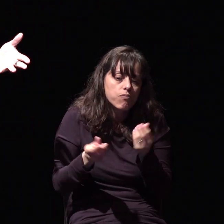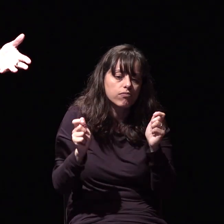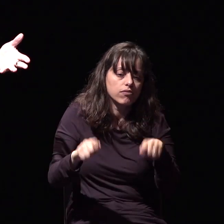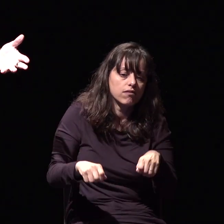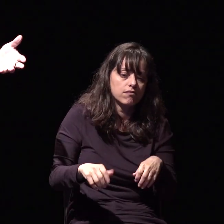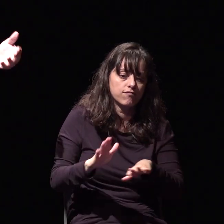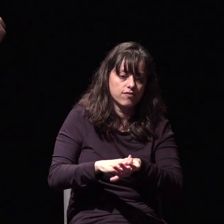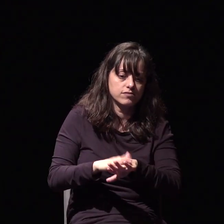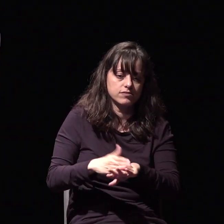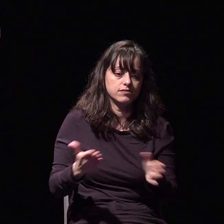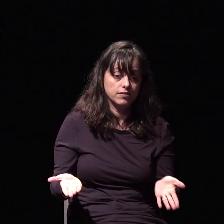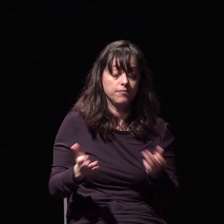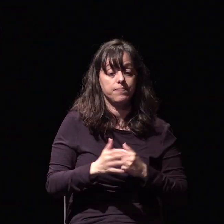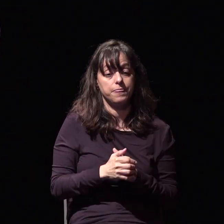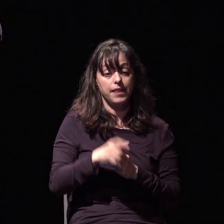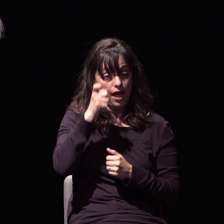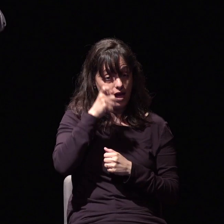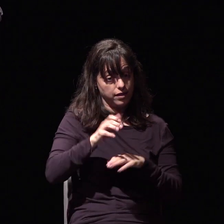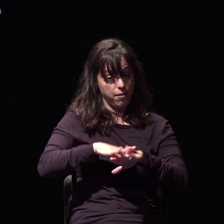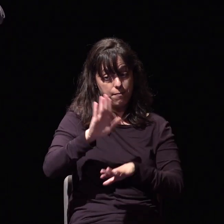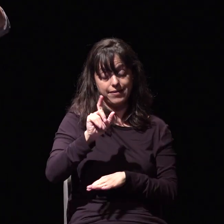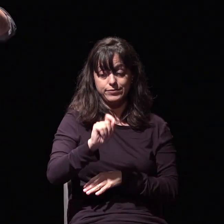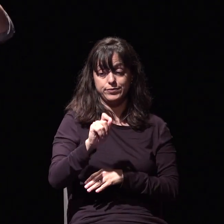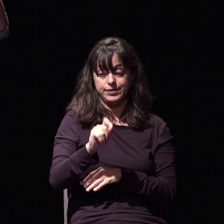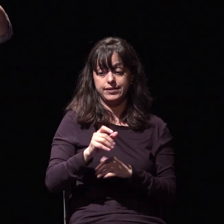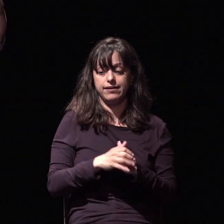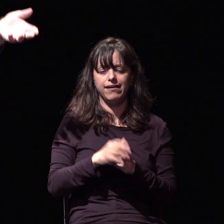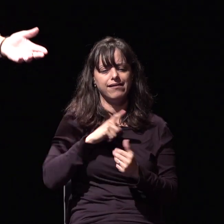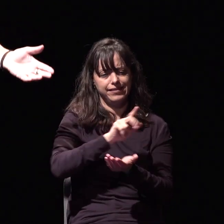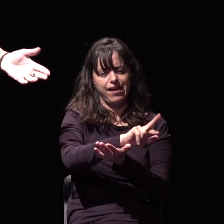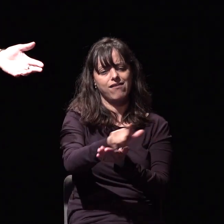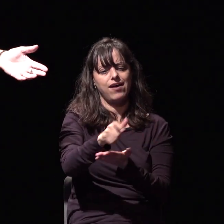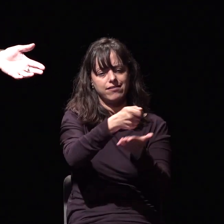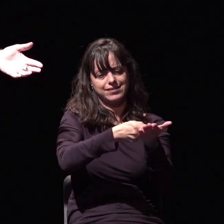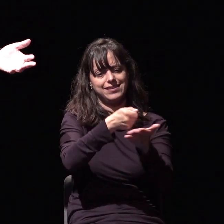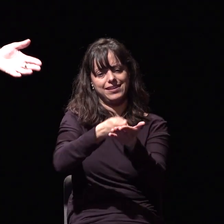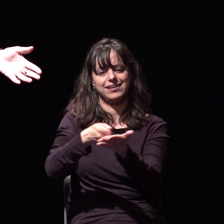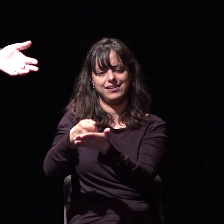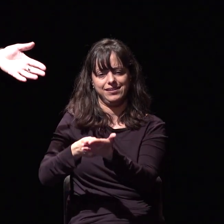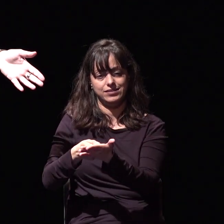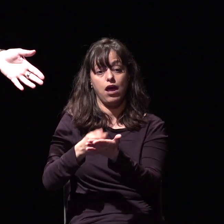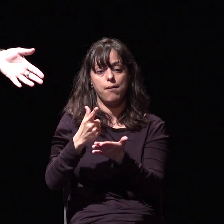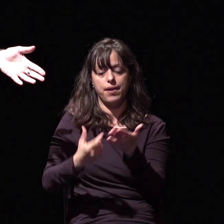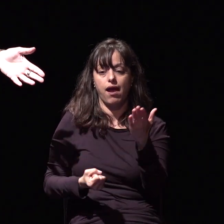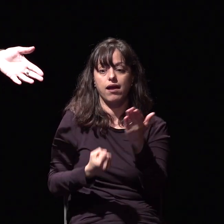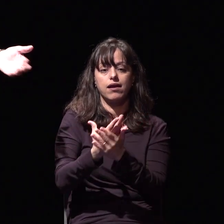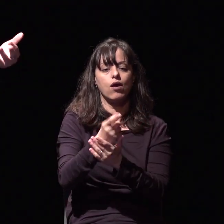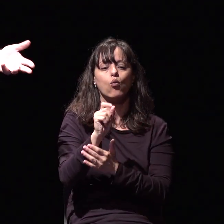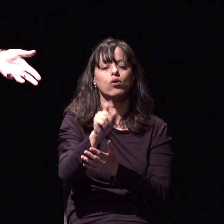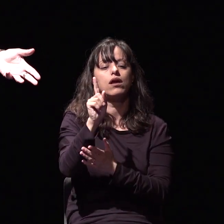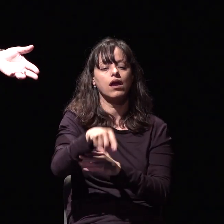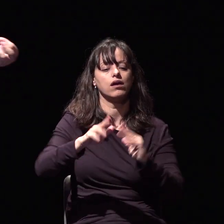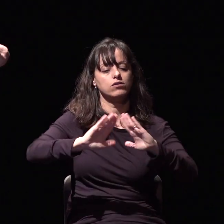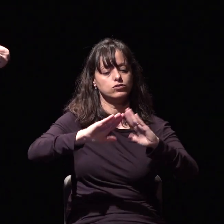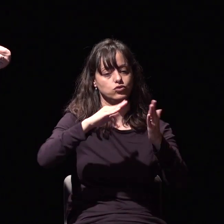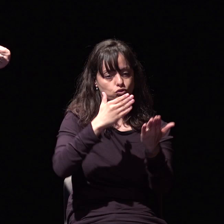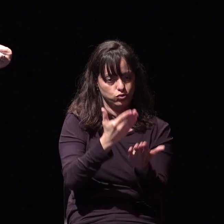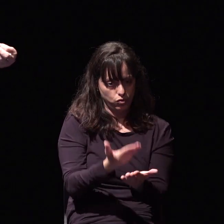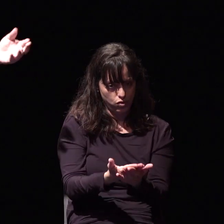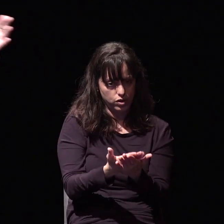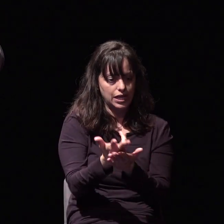E justamente o que é interessante no caso desse... São vários textos para ela formular o que vem a ser essa escola de desenho industrial e